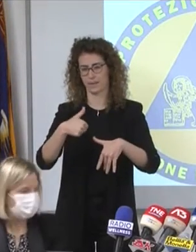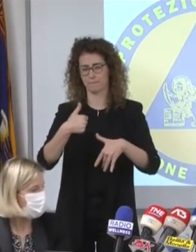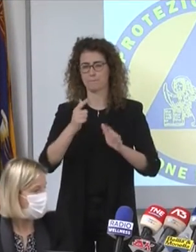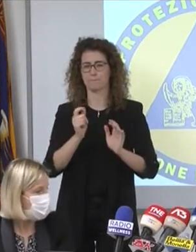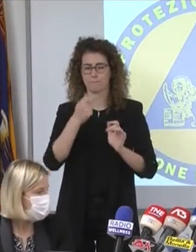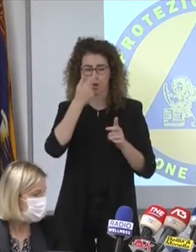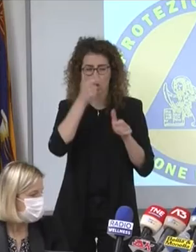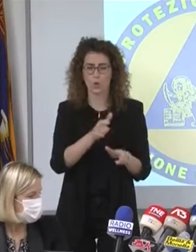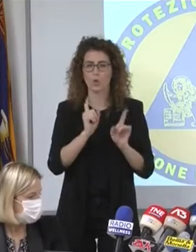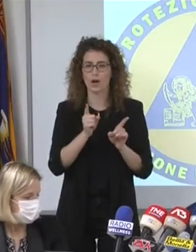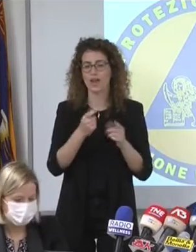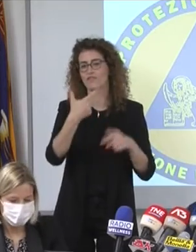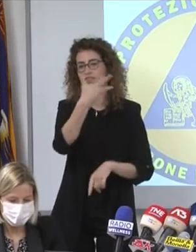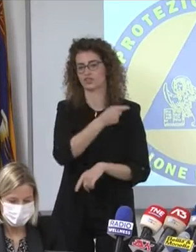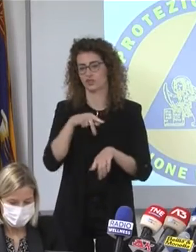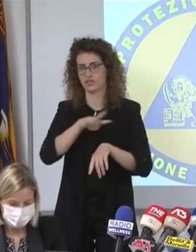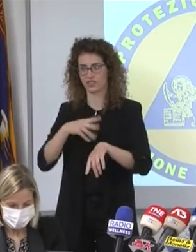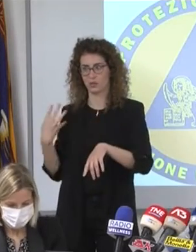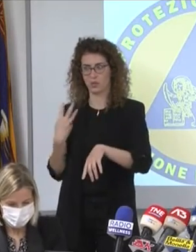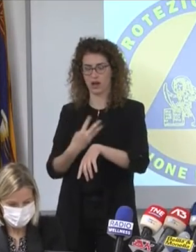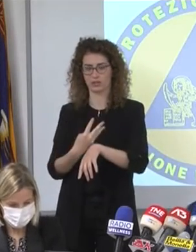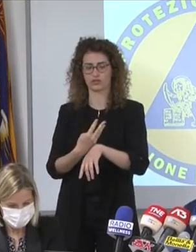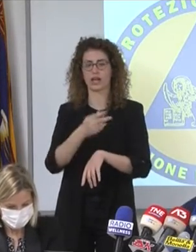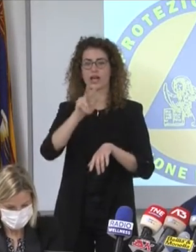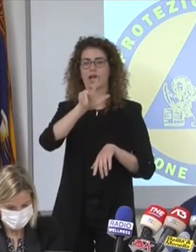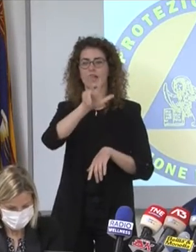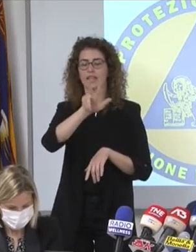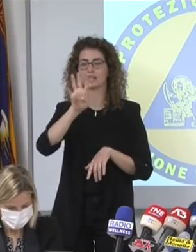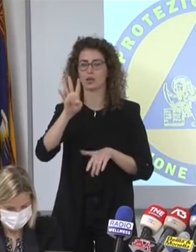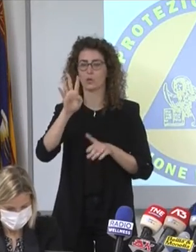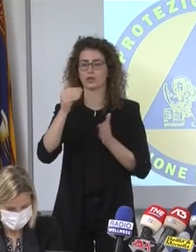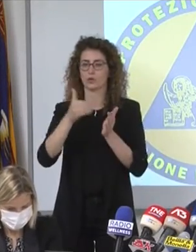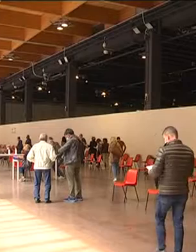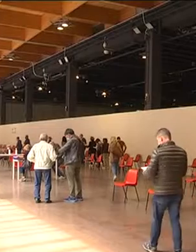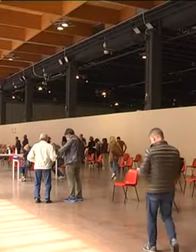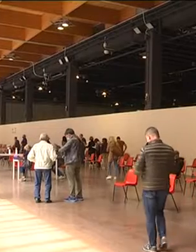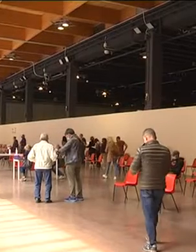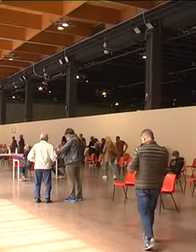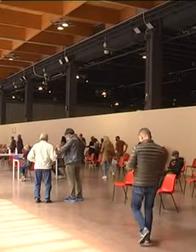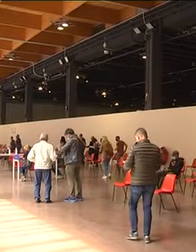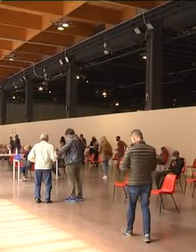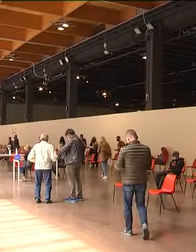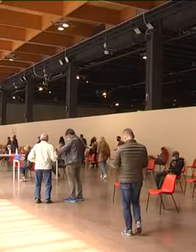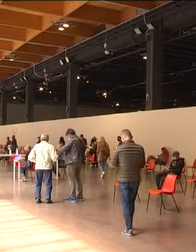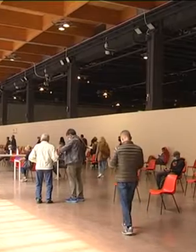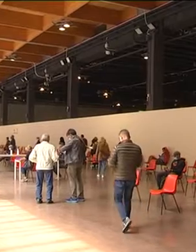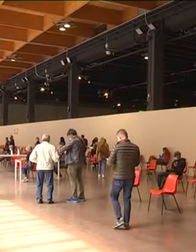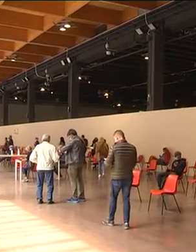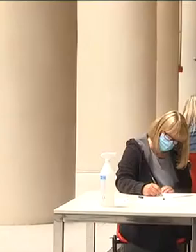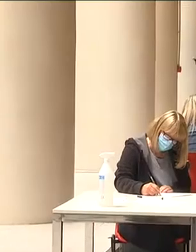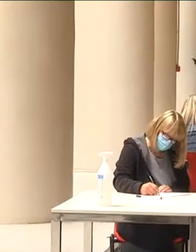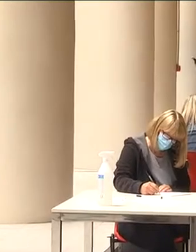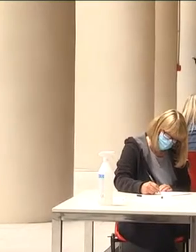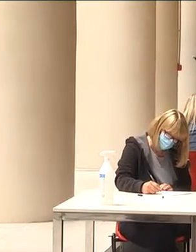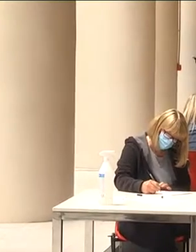Intanto noi nelle ultime 24 ore abbiamo fatto 34.500 vaccini. Considerate che noi abbiamo questa curva, se voi